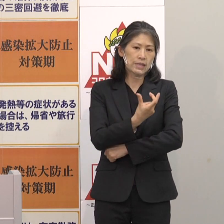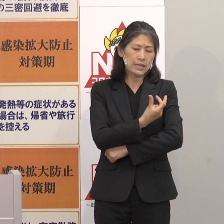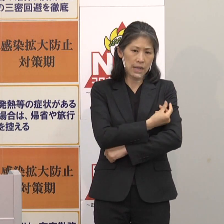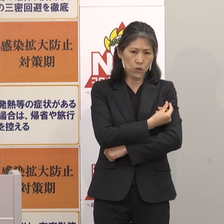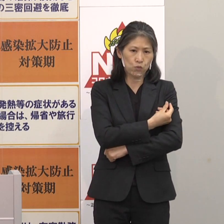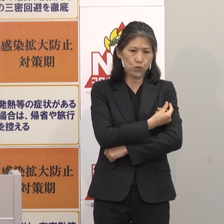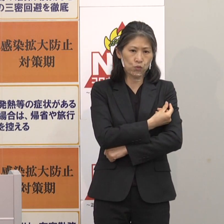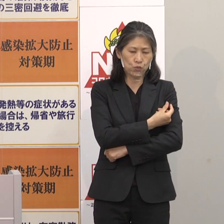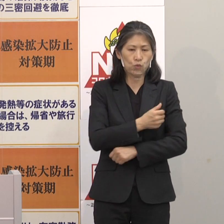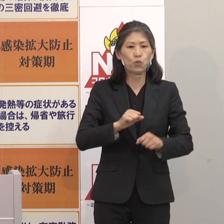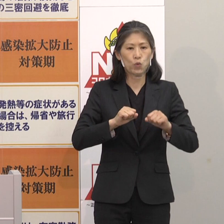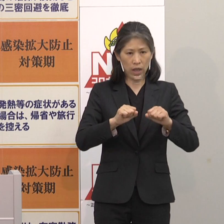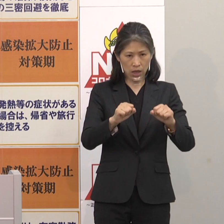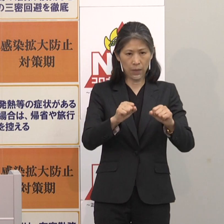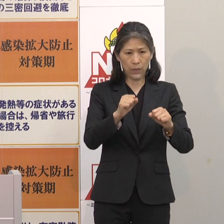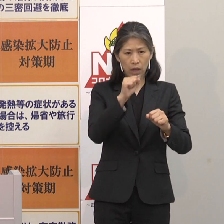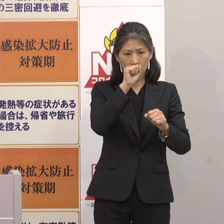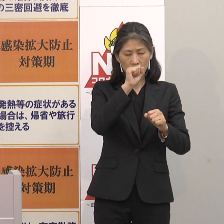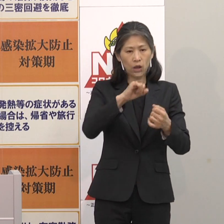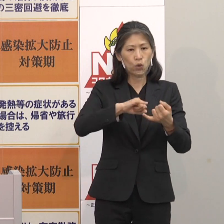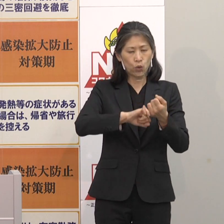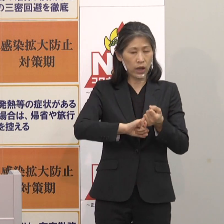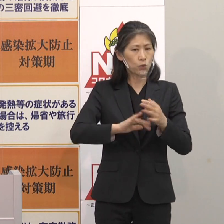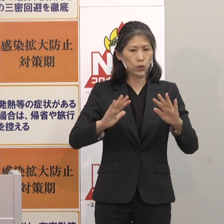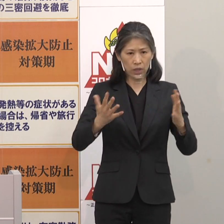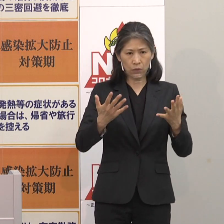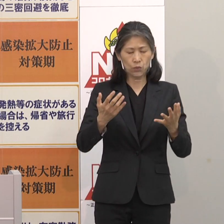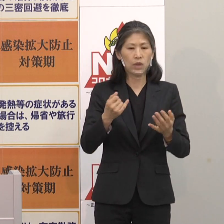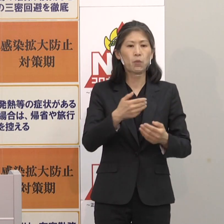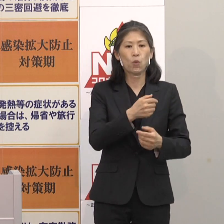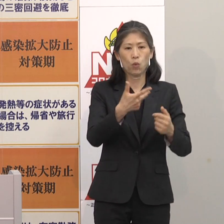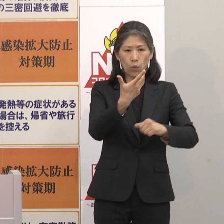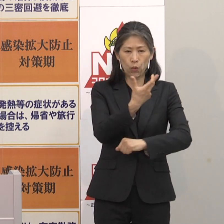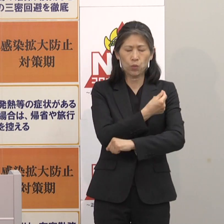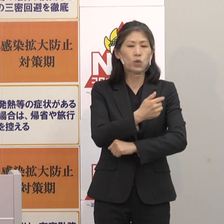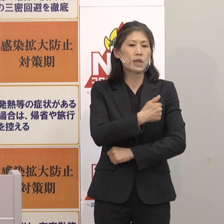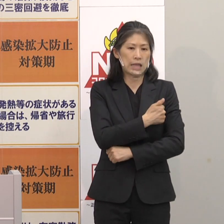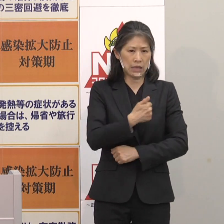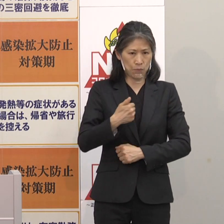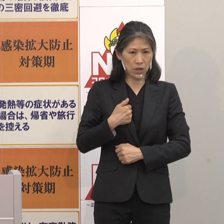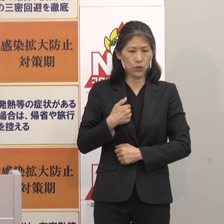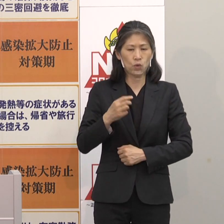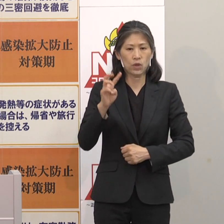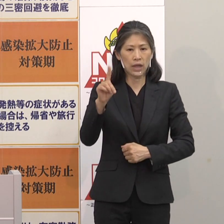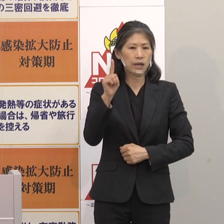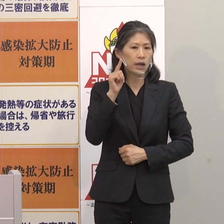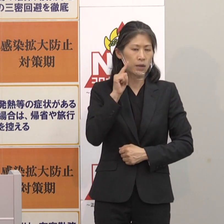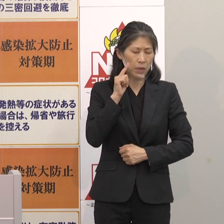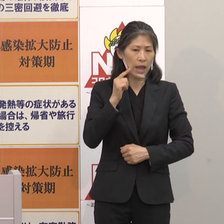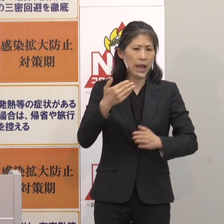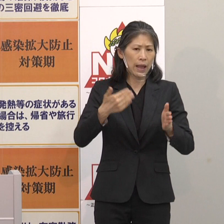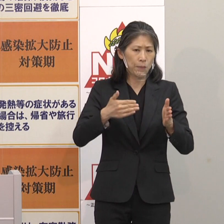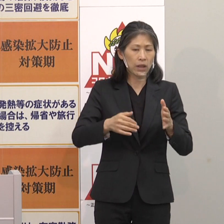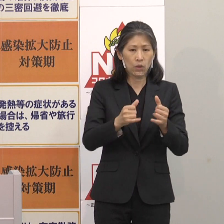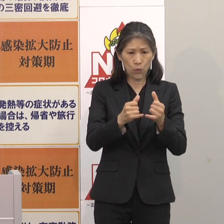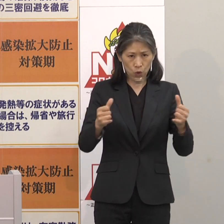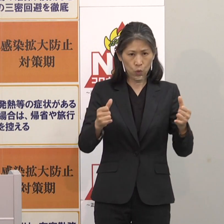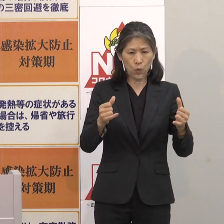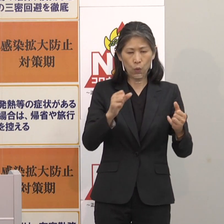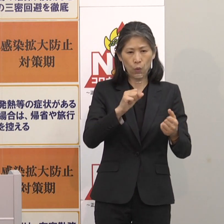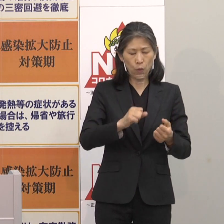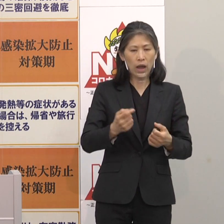します。予約なしでも接種できますので3回目接種まだの方早めの接種を ご検討お願いします